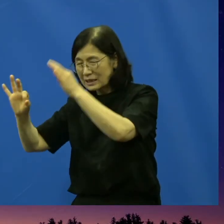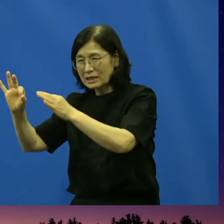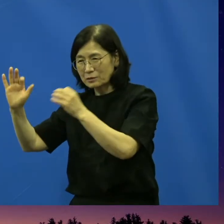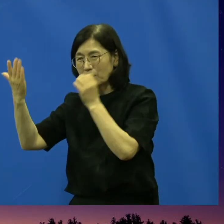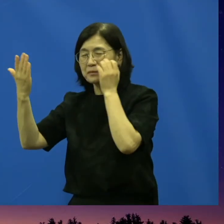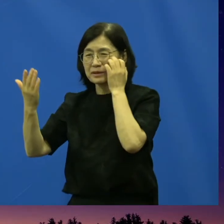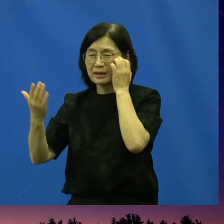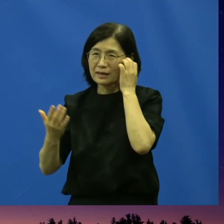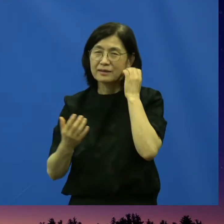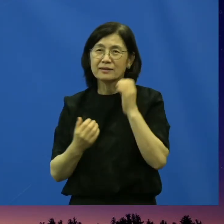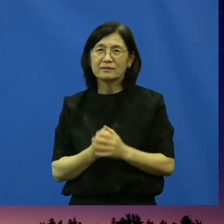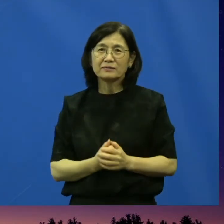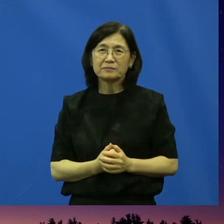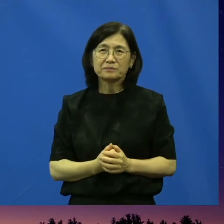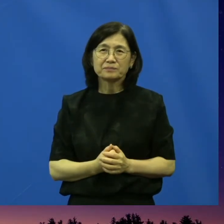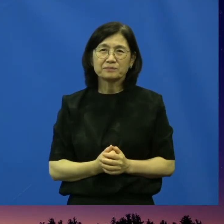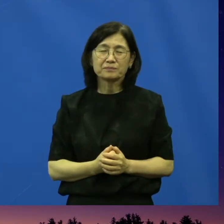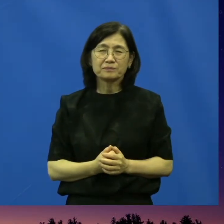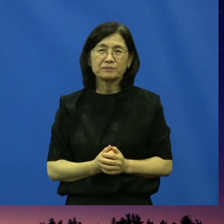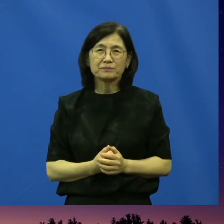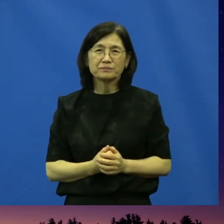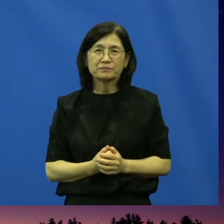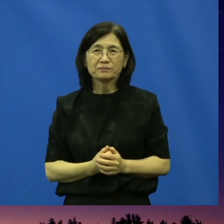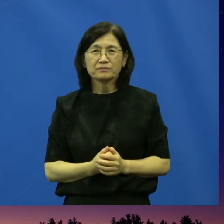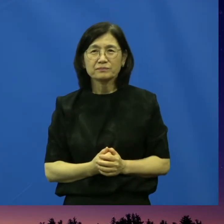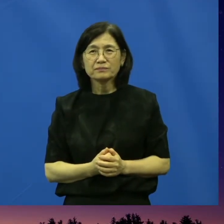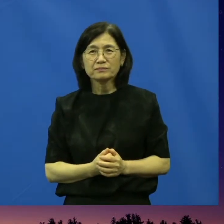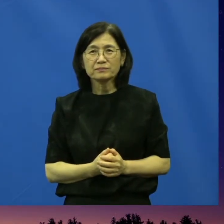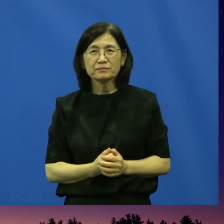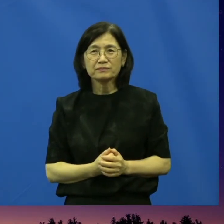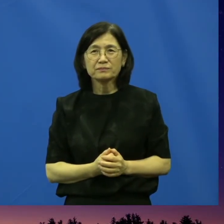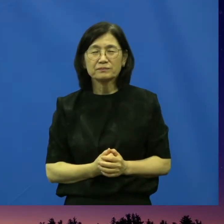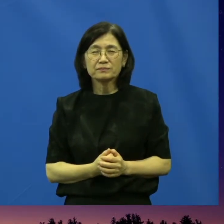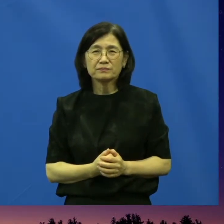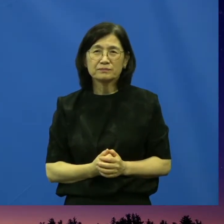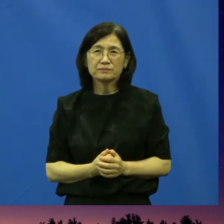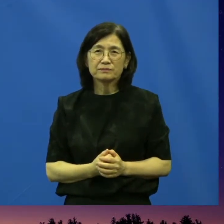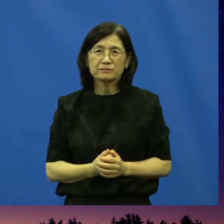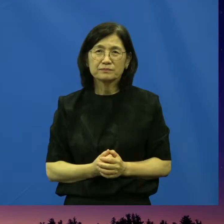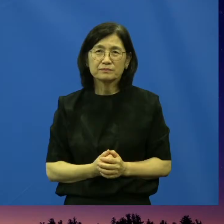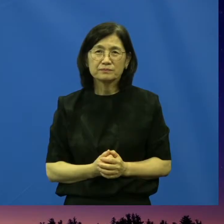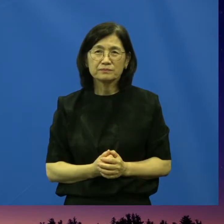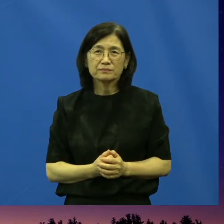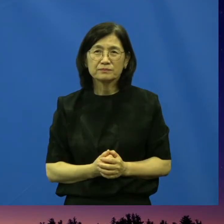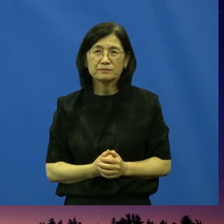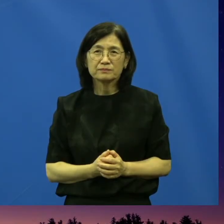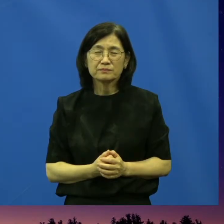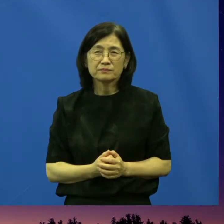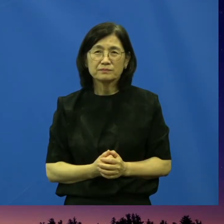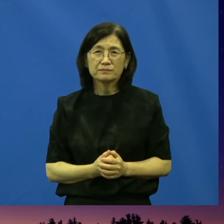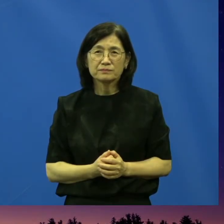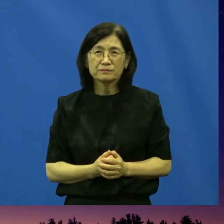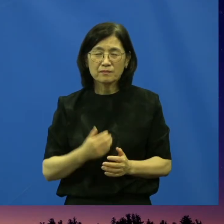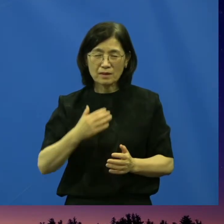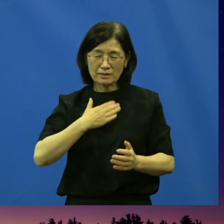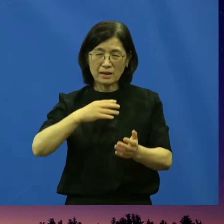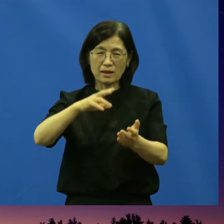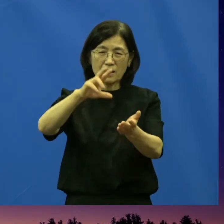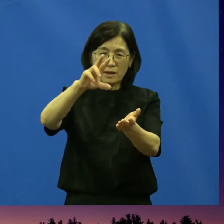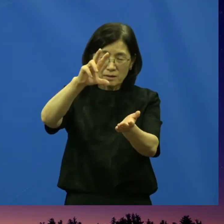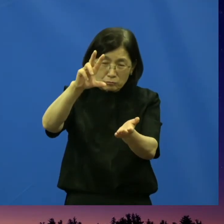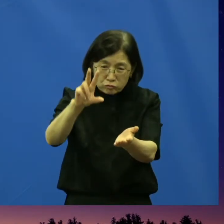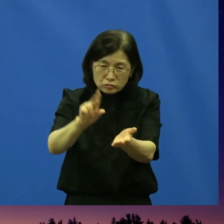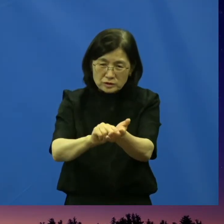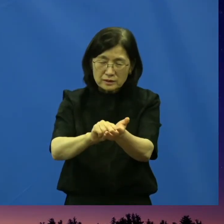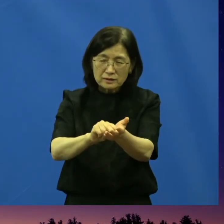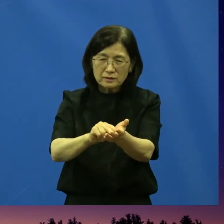그죠? 내 기도해 줄게까지는 하죠, 그죠? 근데 결국은 뭐예요? 내가 할 수 없는 거고 하나님이 하시는